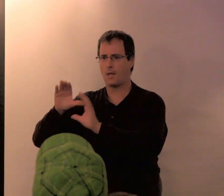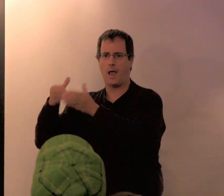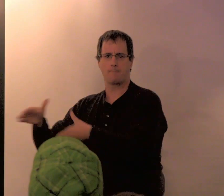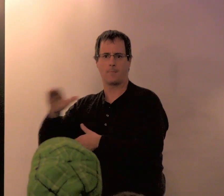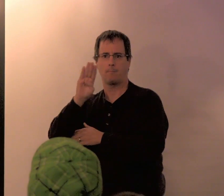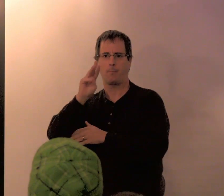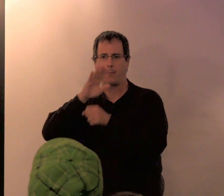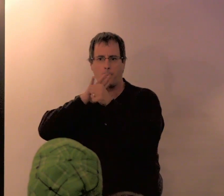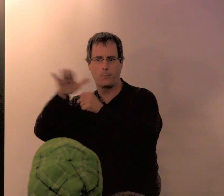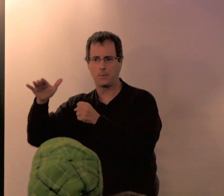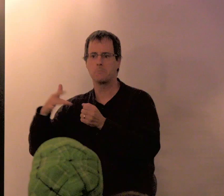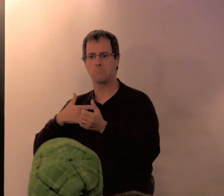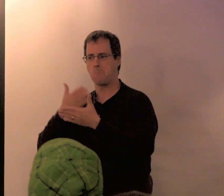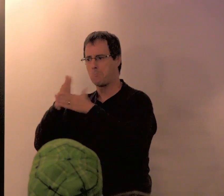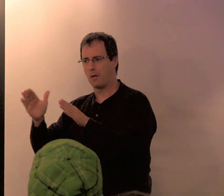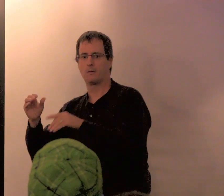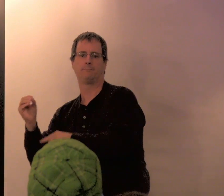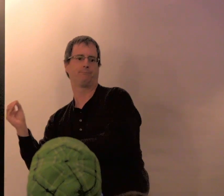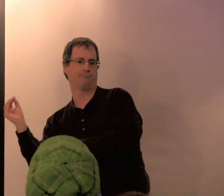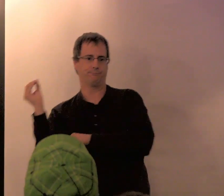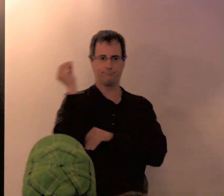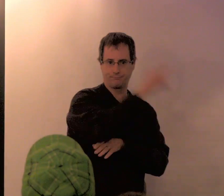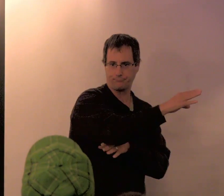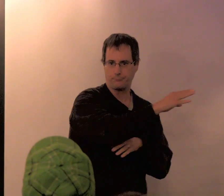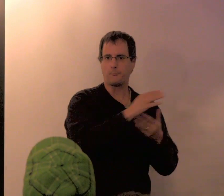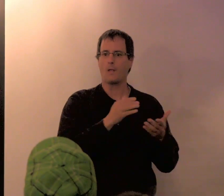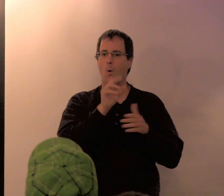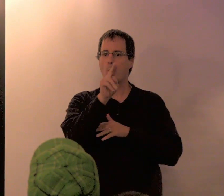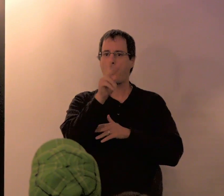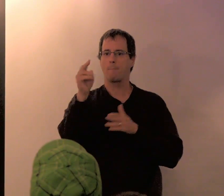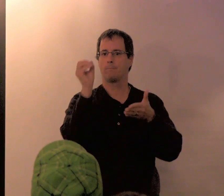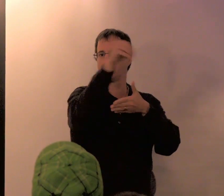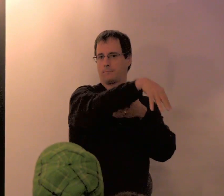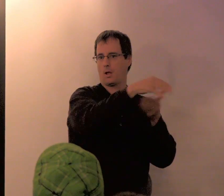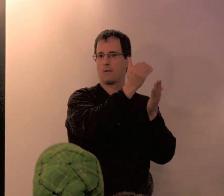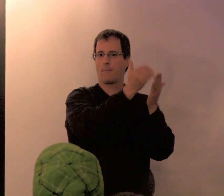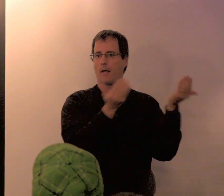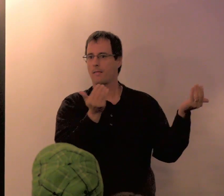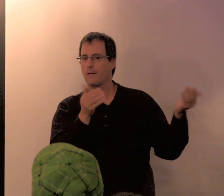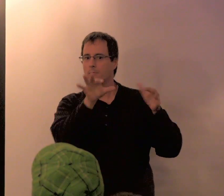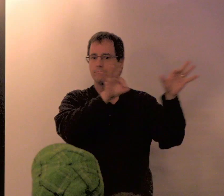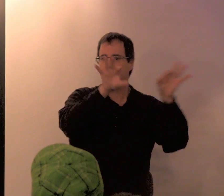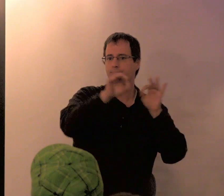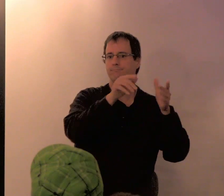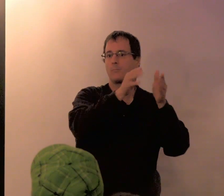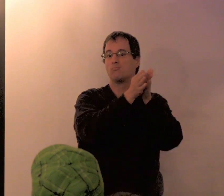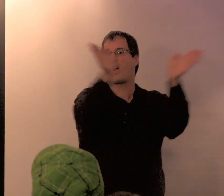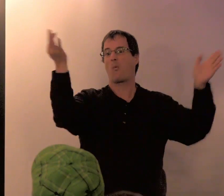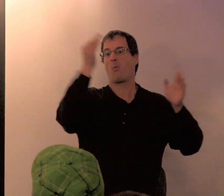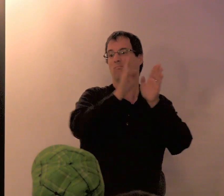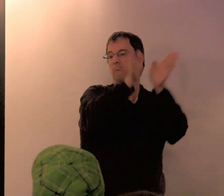accepté de participer, du fait qu'elle était un peu moins occupée cette année. Et finalement,